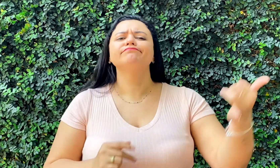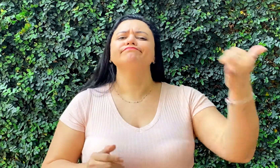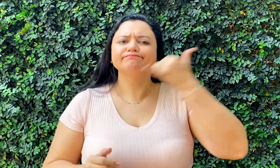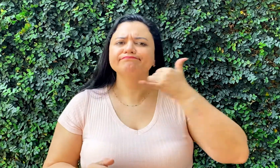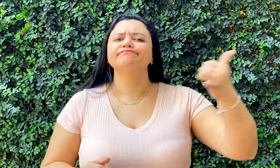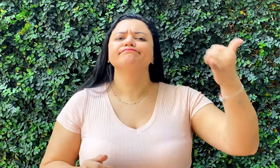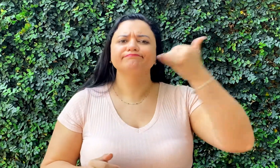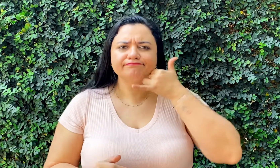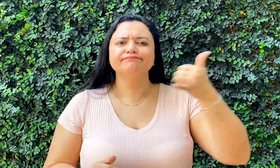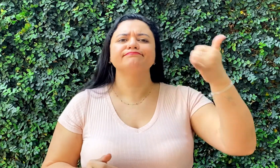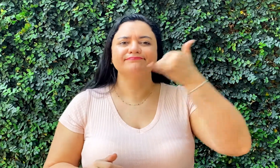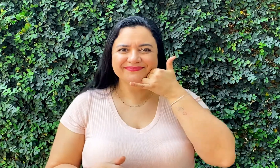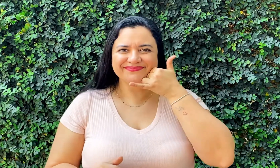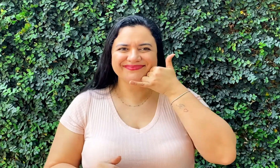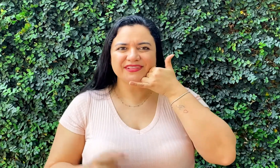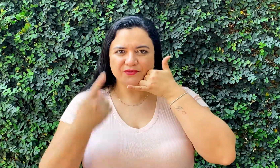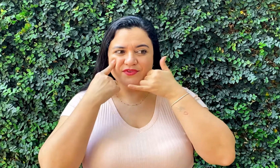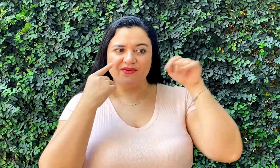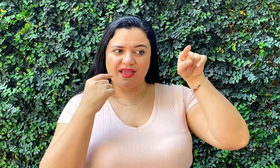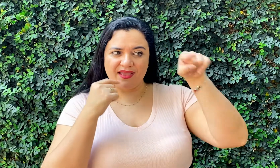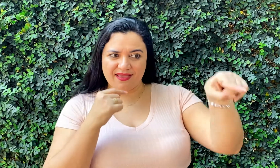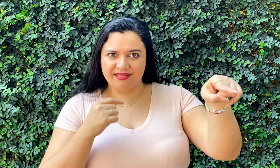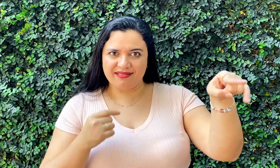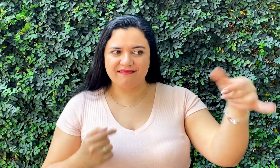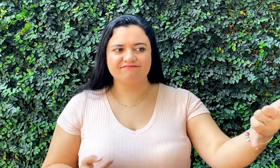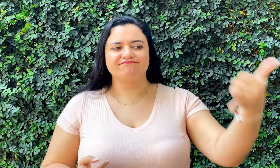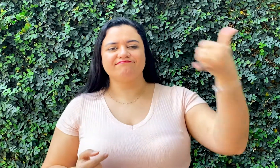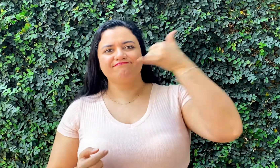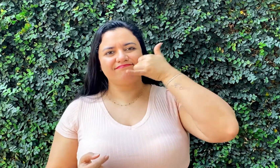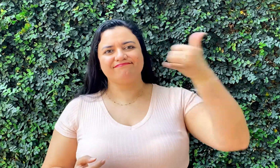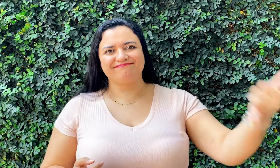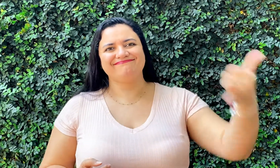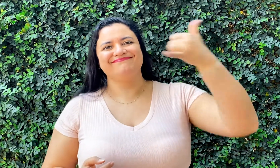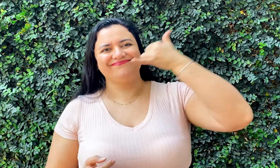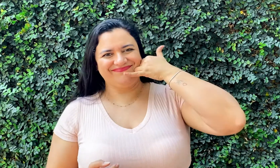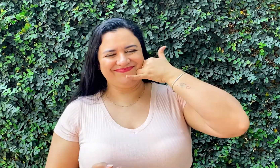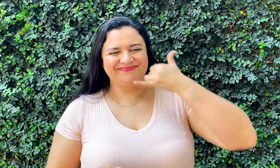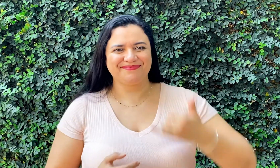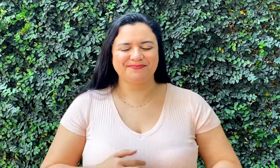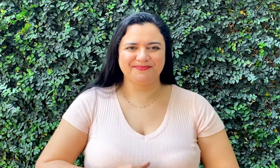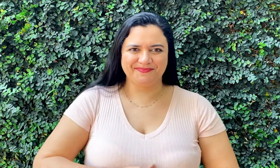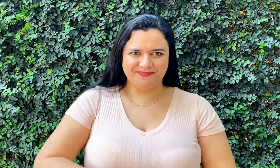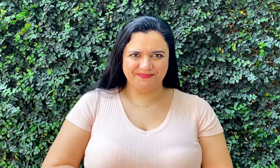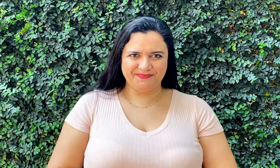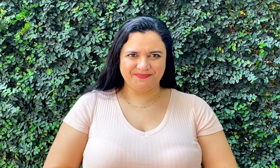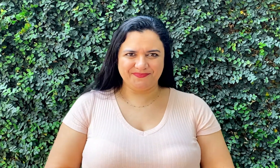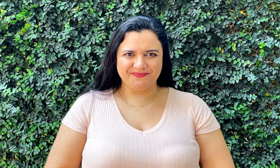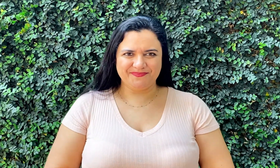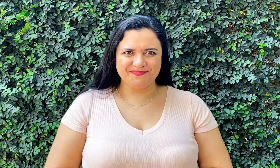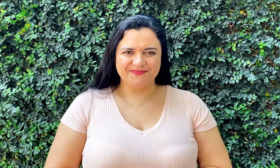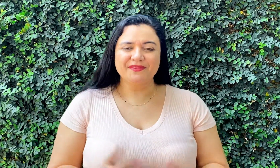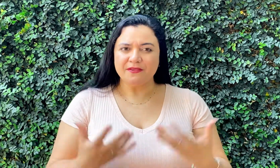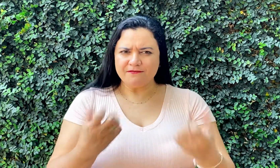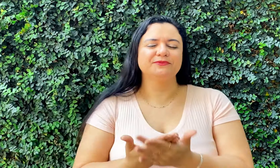com Propósito. Vale ressaltar que lá está detalhadamente, que já vai abrir as inscrições nessa